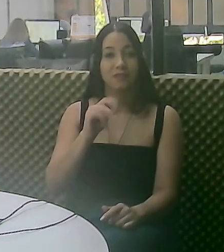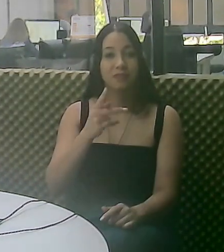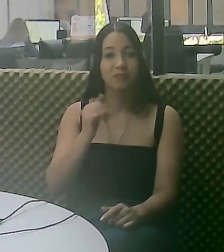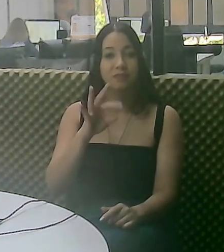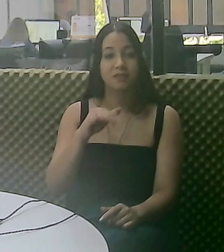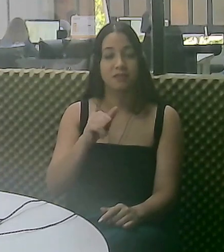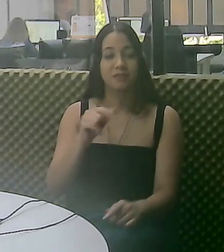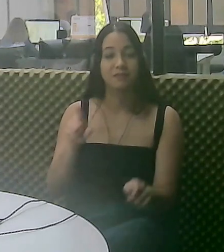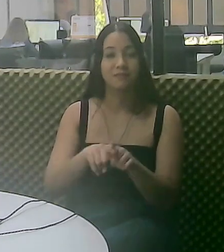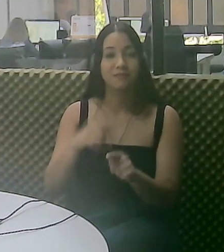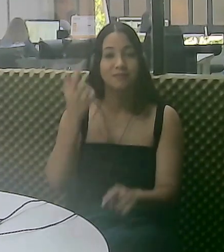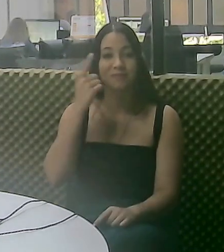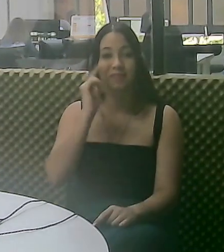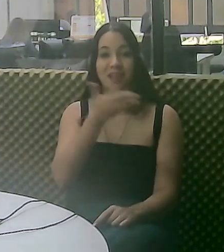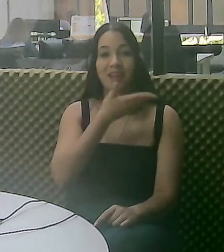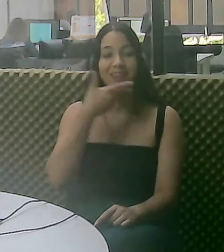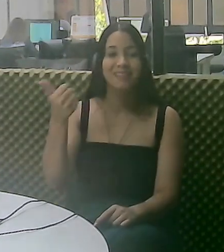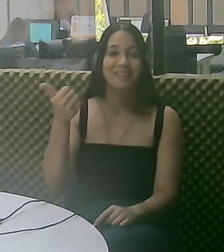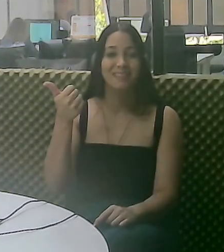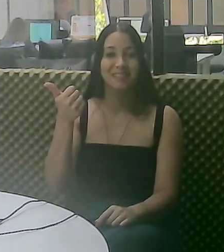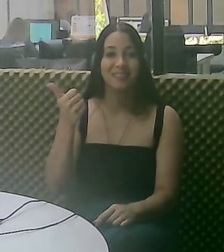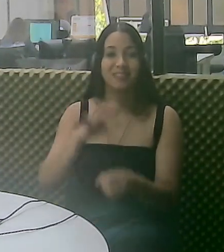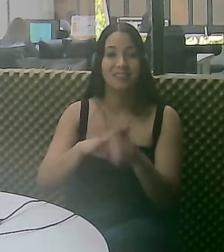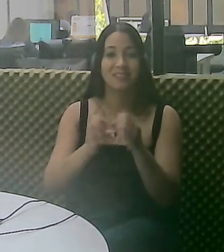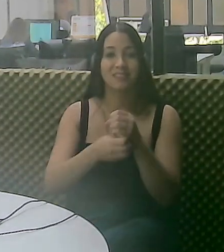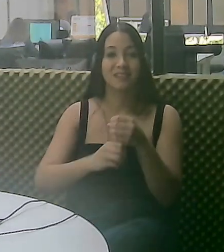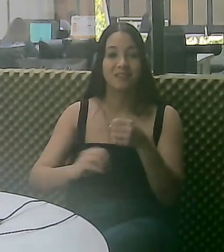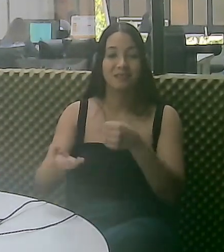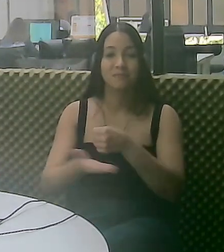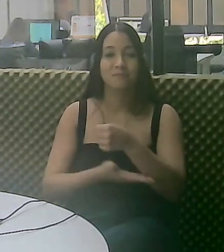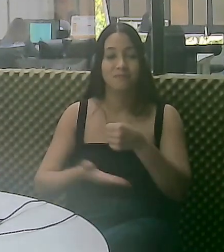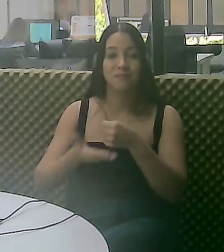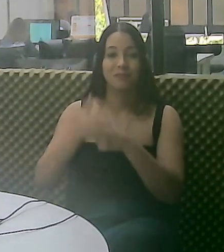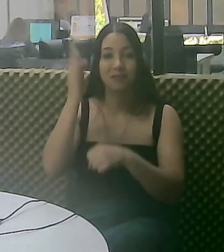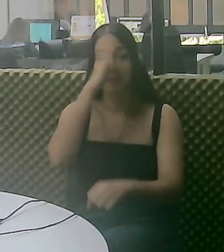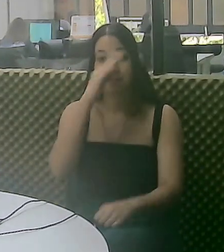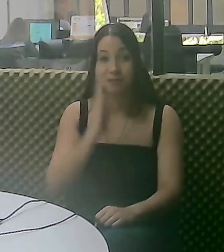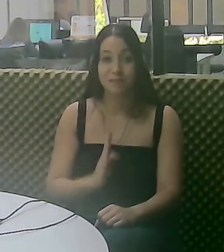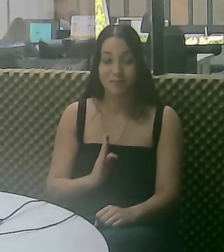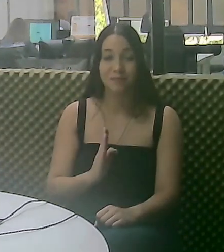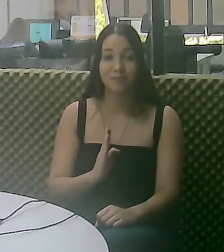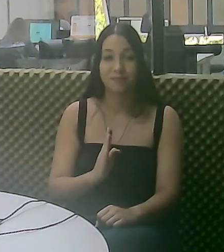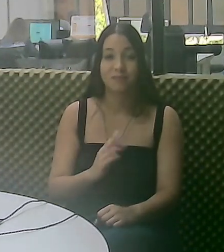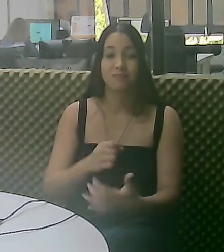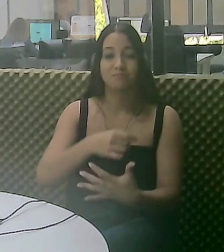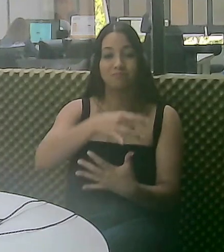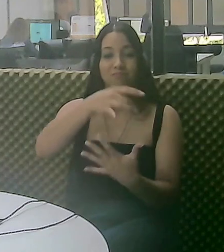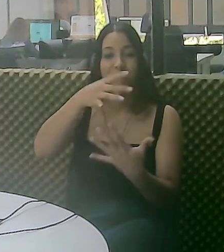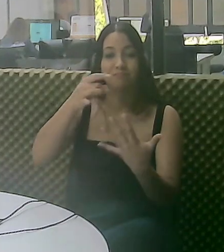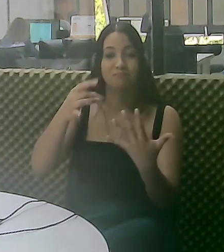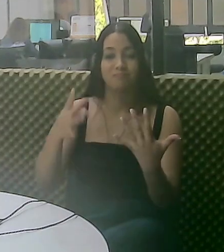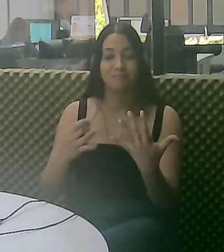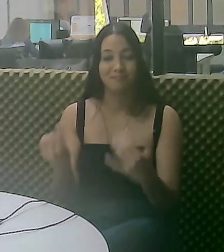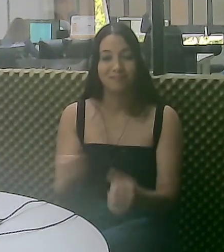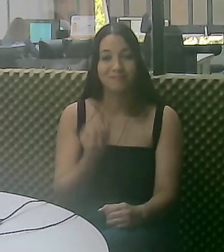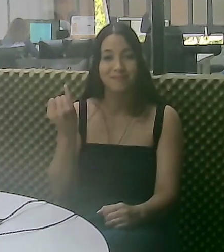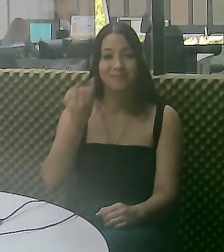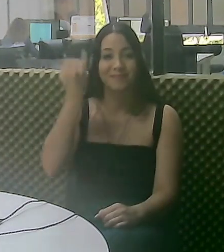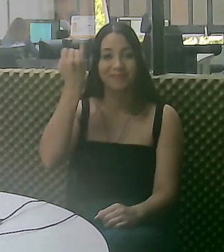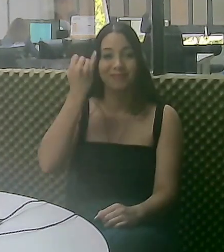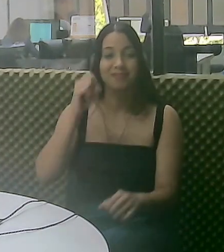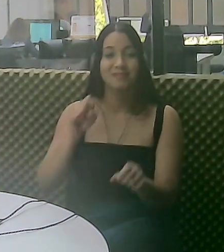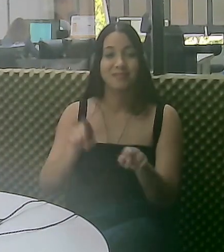Também conquistou o posto do melhor saneamento básico do país pelo Instituto Trata Brasil, entre outros resultados relevantes. E